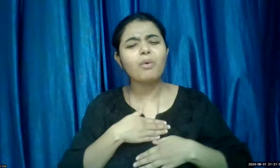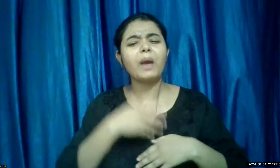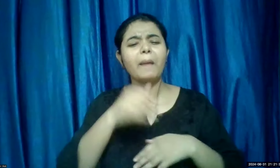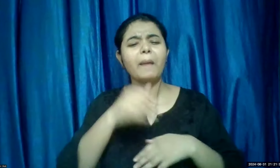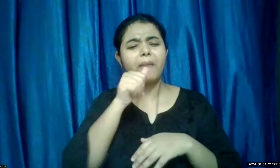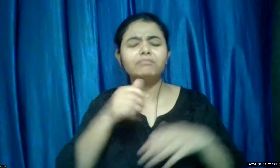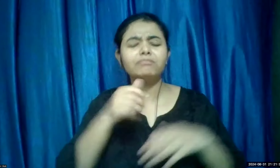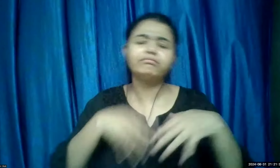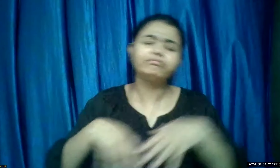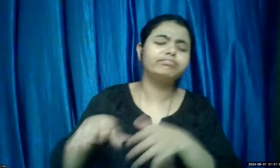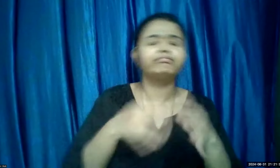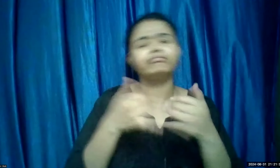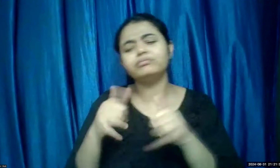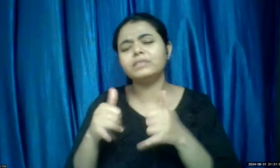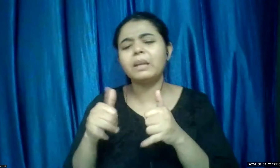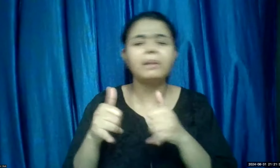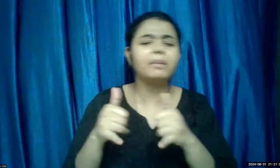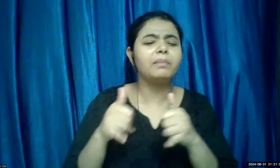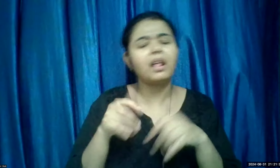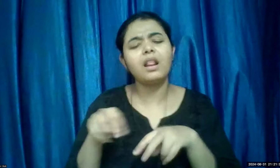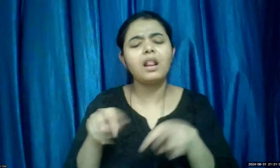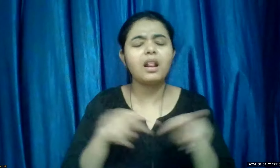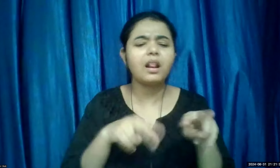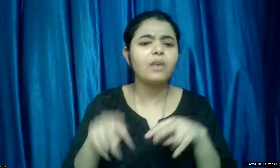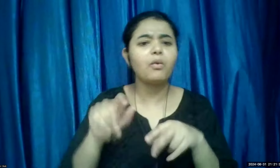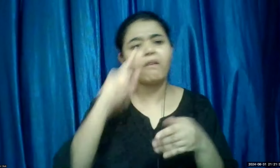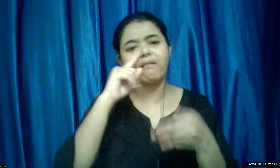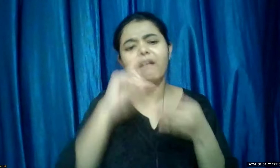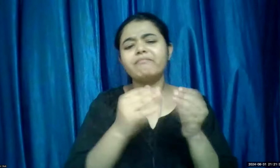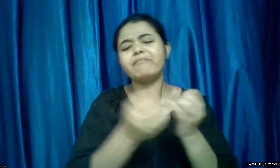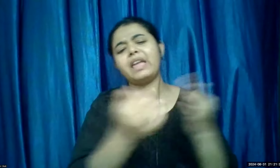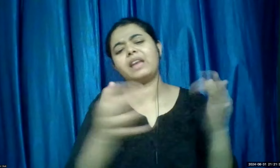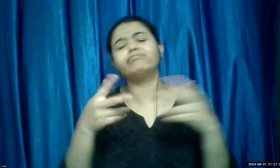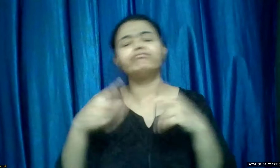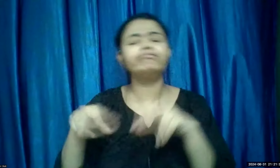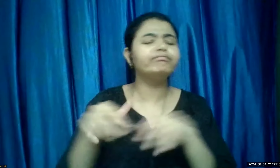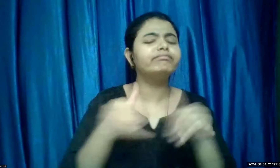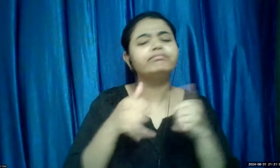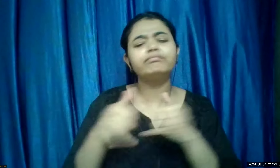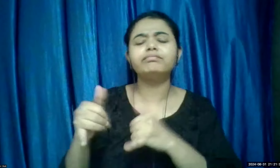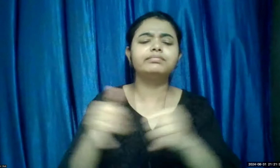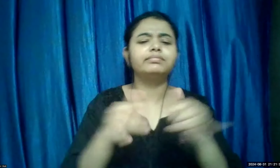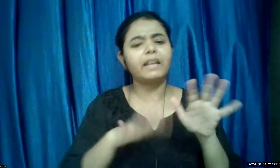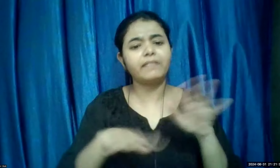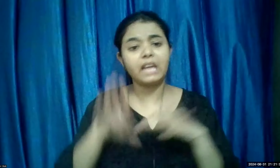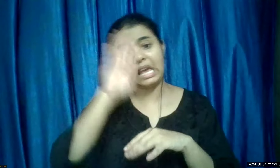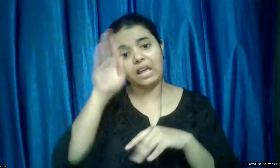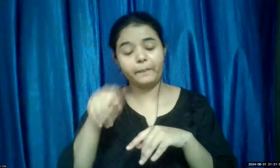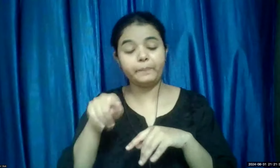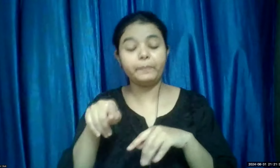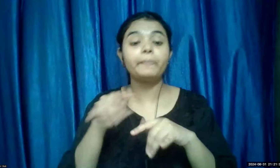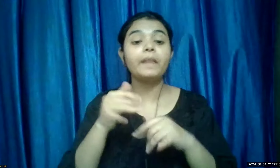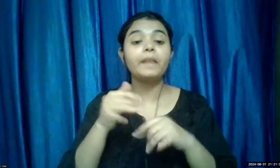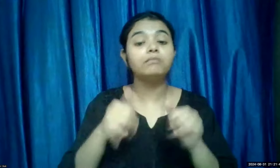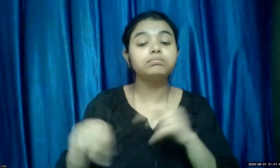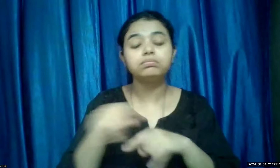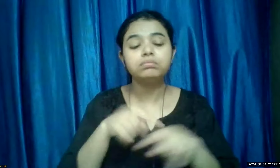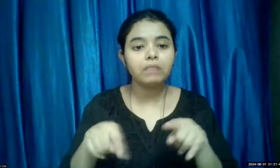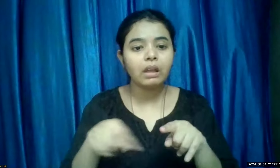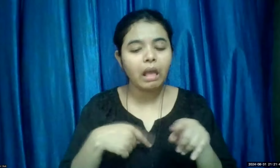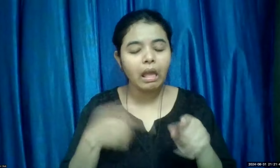तो बहुत समय तक वो मस्ती कर रहा था, उसकी बहुत सारी पत्नियां थी उनके साथ खेलता था वो। लेकिन हुआ क्या, उस पानी में